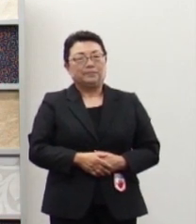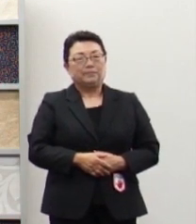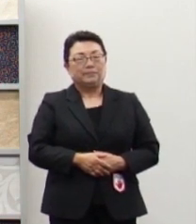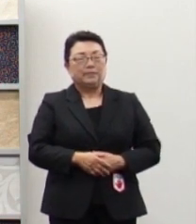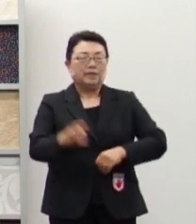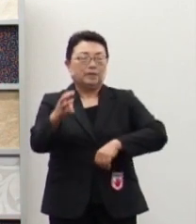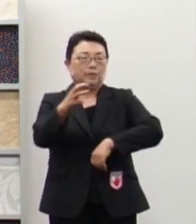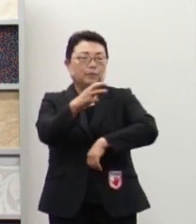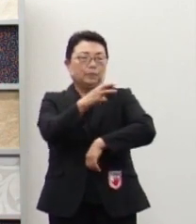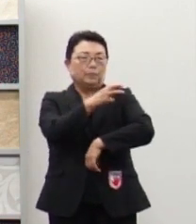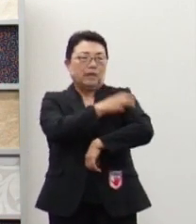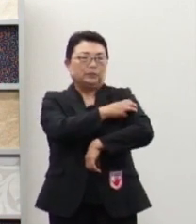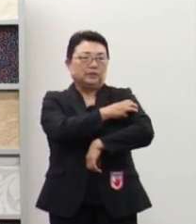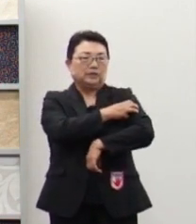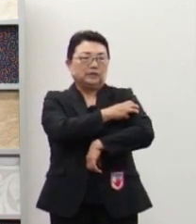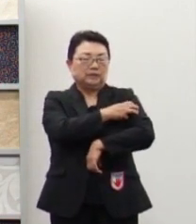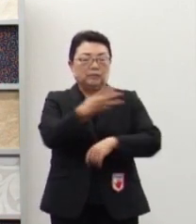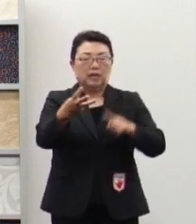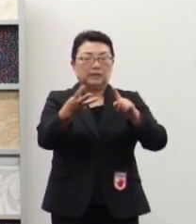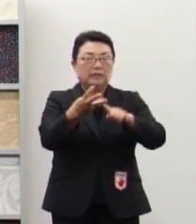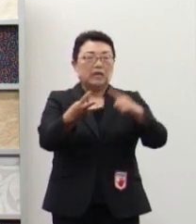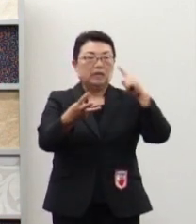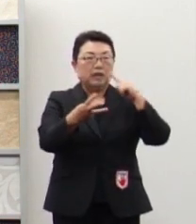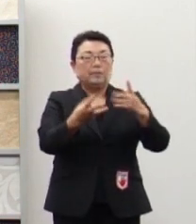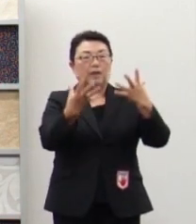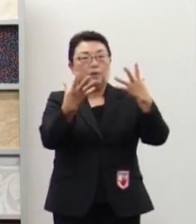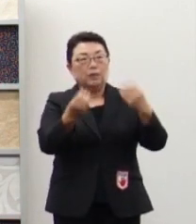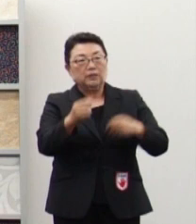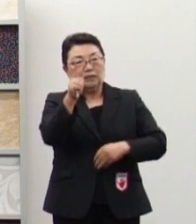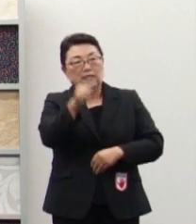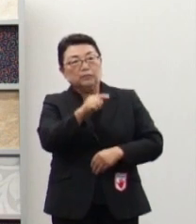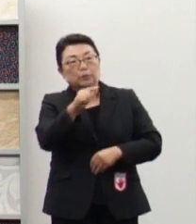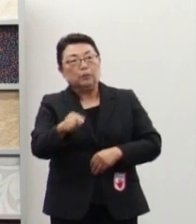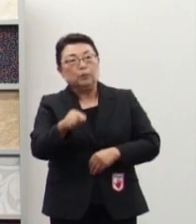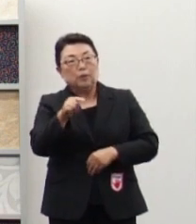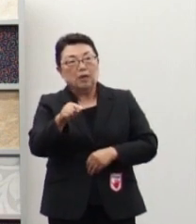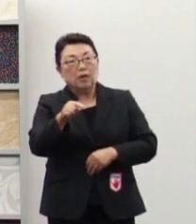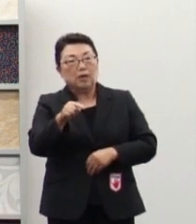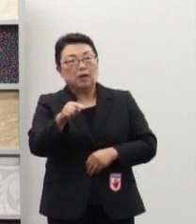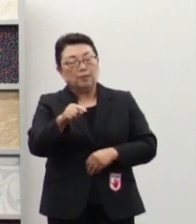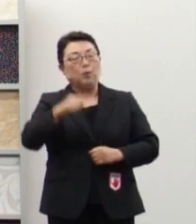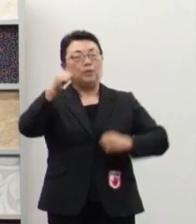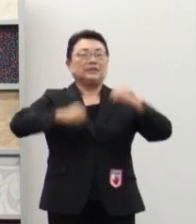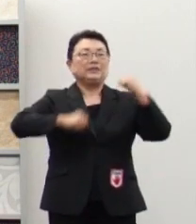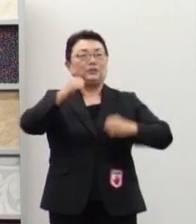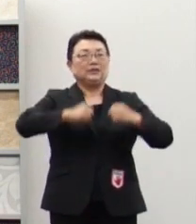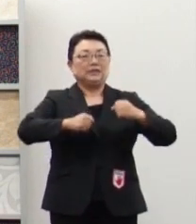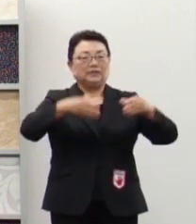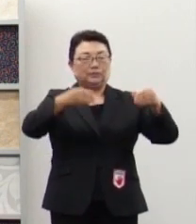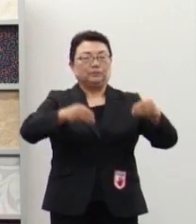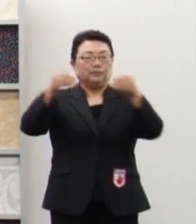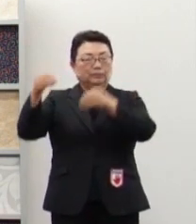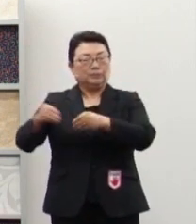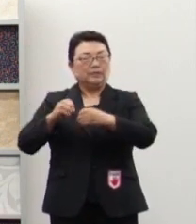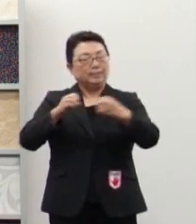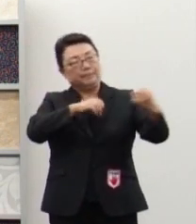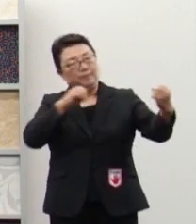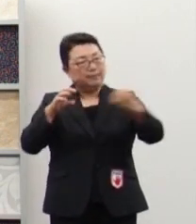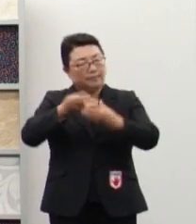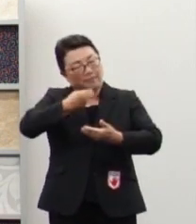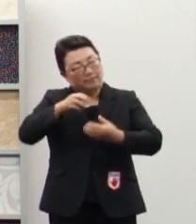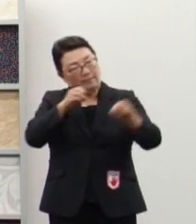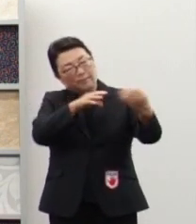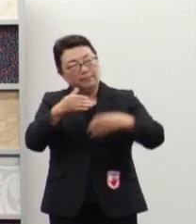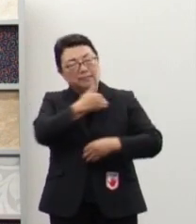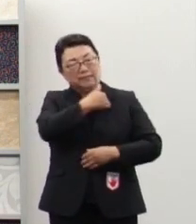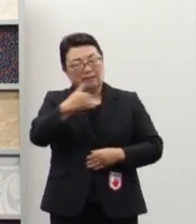クチン接種を基本的に3回済まれている方っていうのは今の考え方でいくともう自由にといいますか、ある程度制限なく飲食ができ